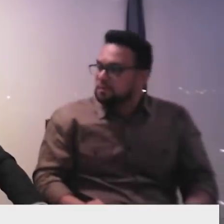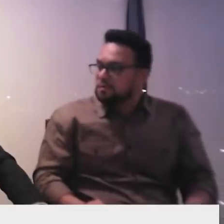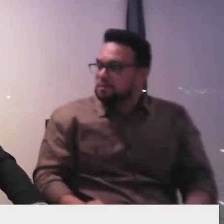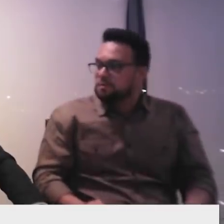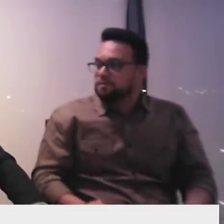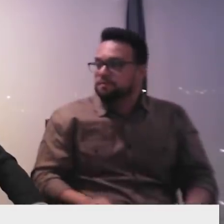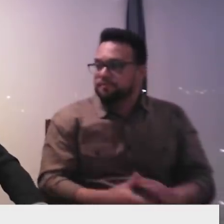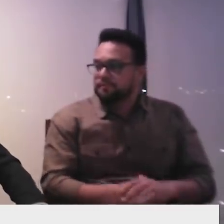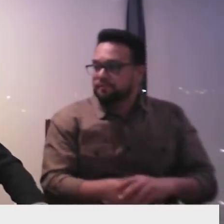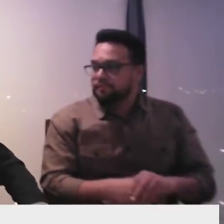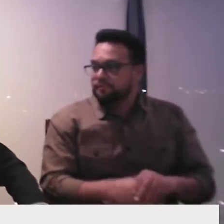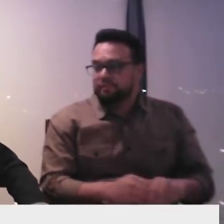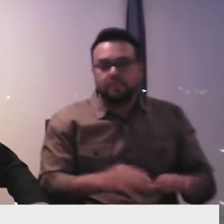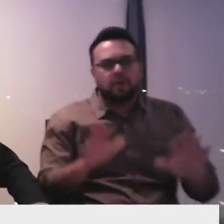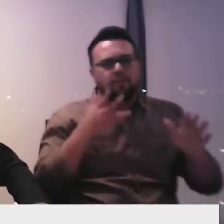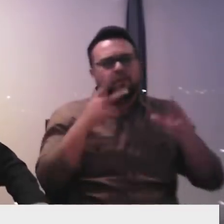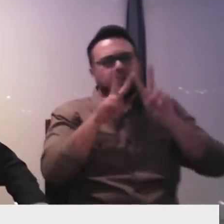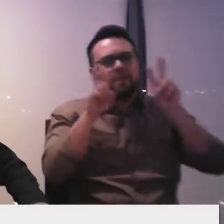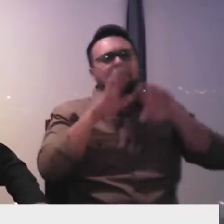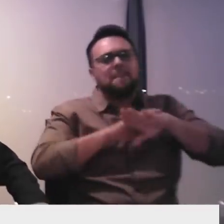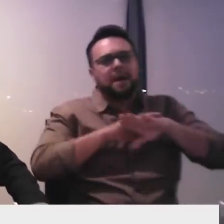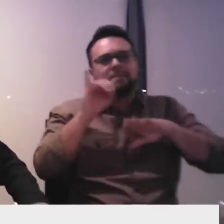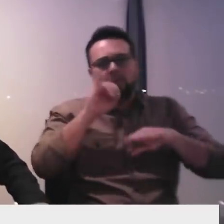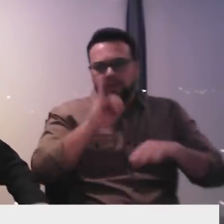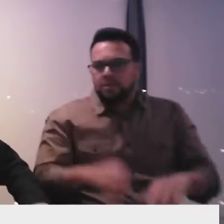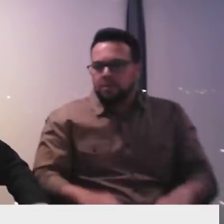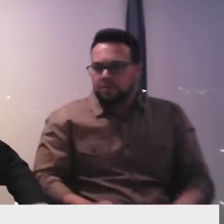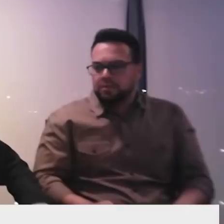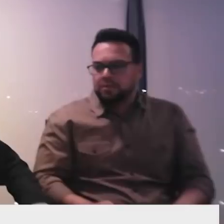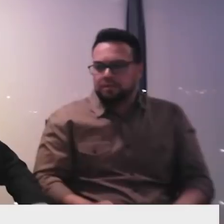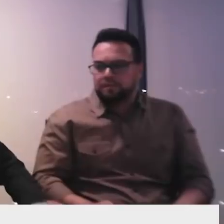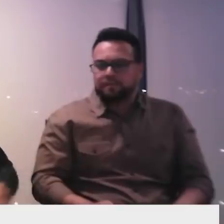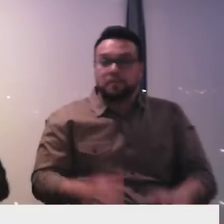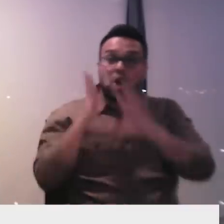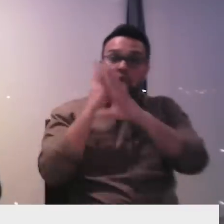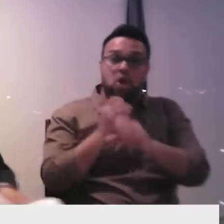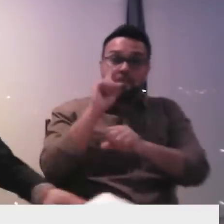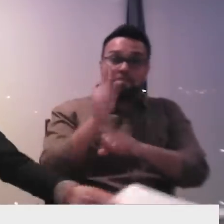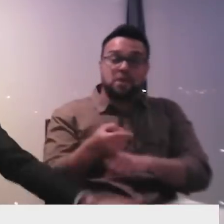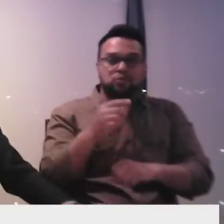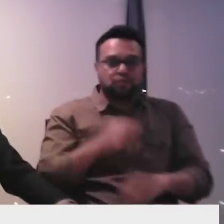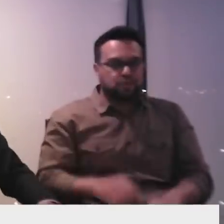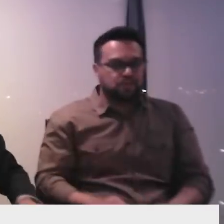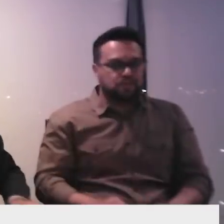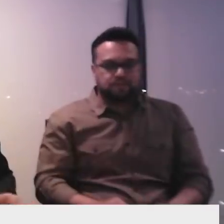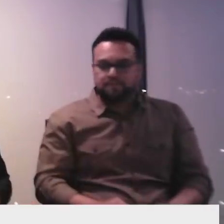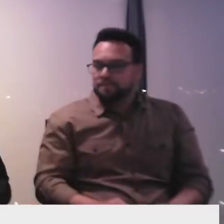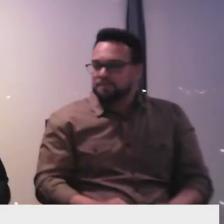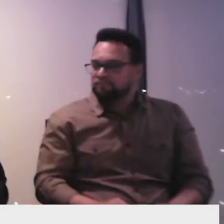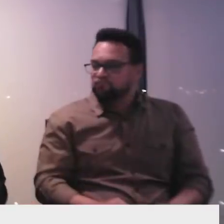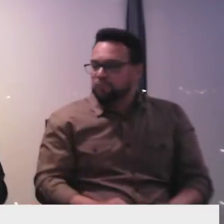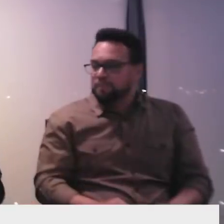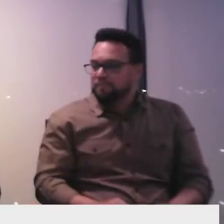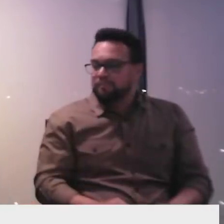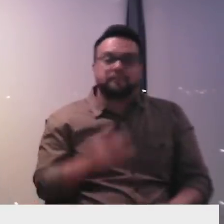que falamos o que era mais importante, presidente. Das obras do meu dia, né? Nossa. É,